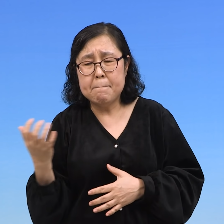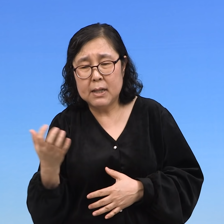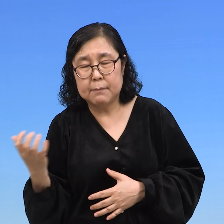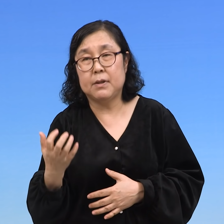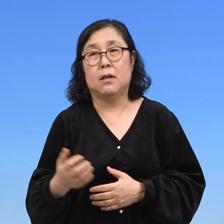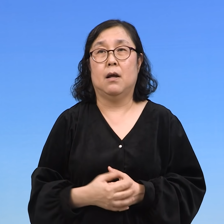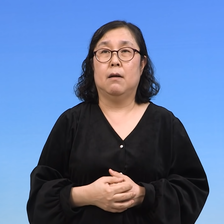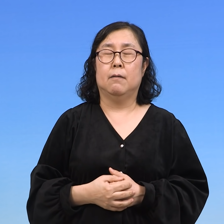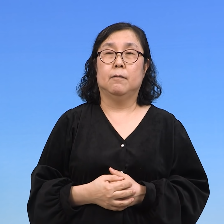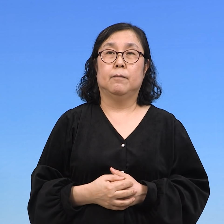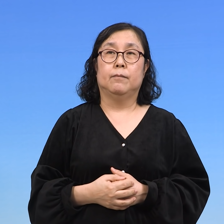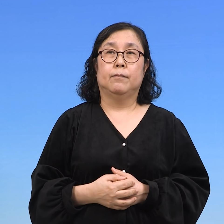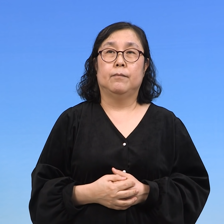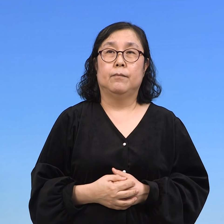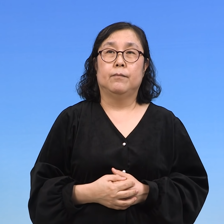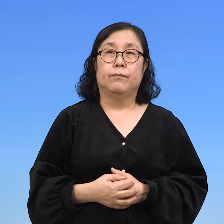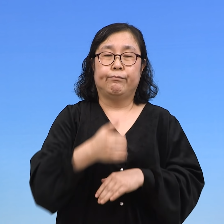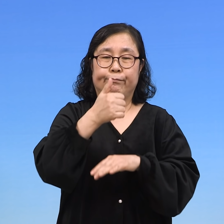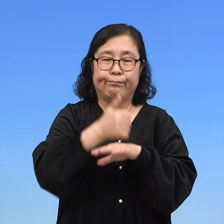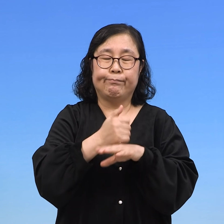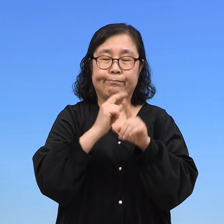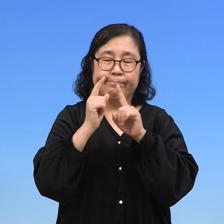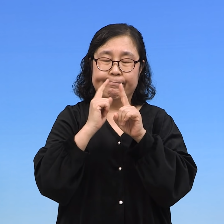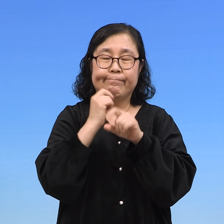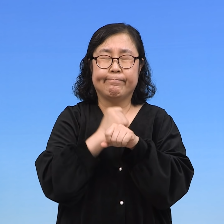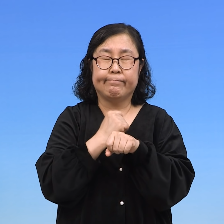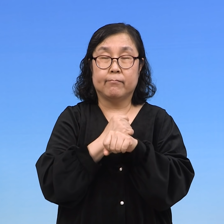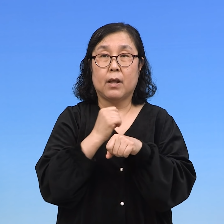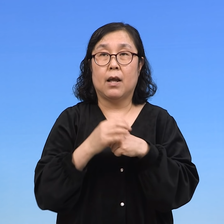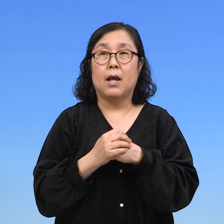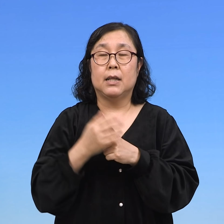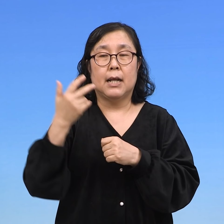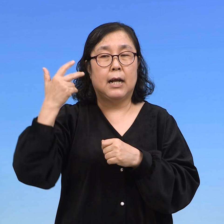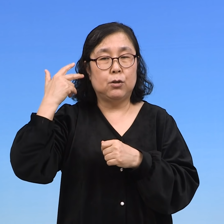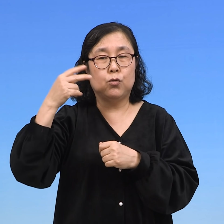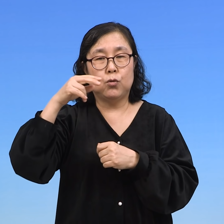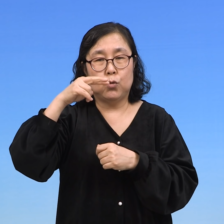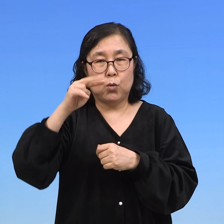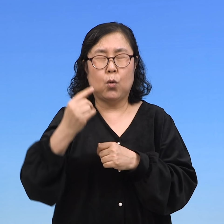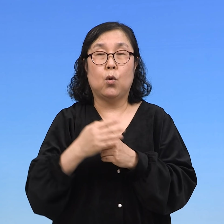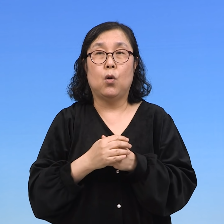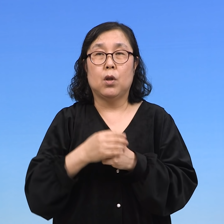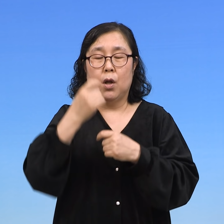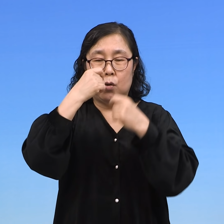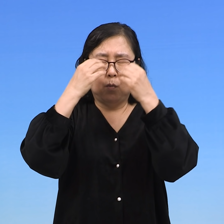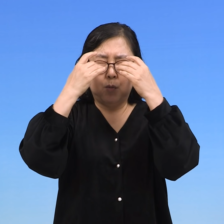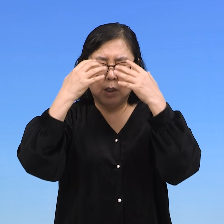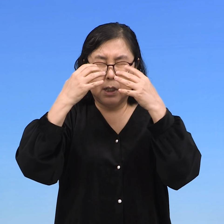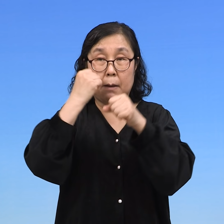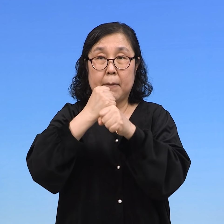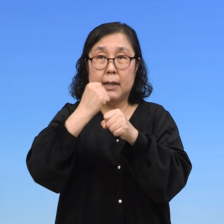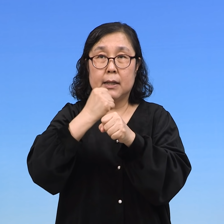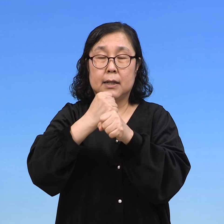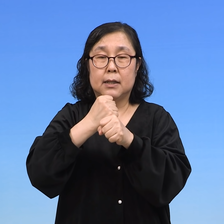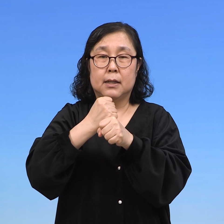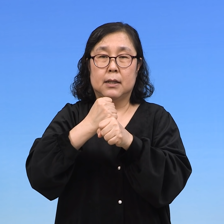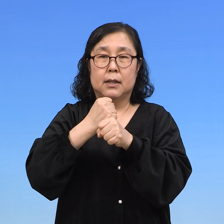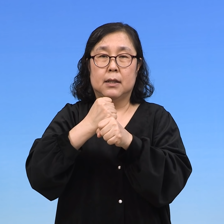결론을 맺으면서 지난 한 주 내내 또 저를 눈물 짓게 만든